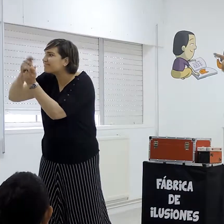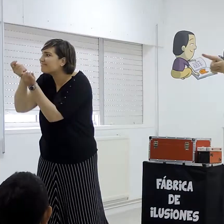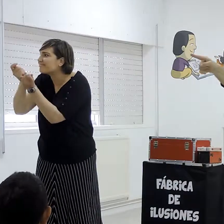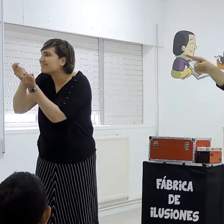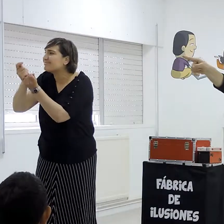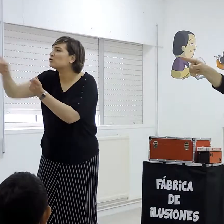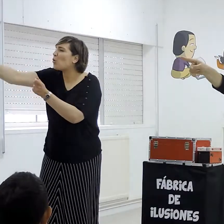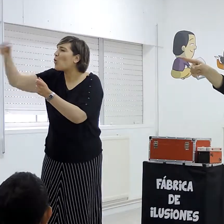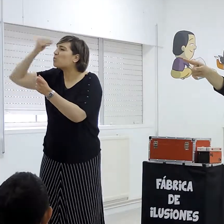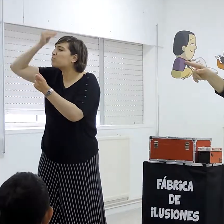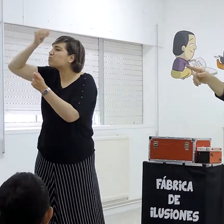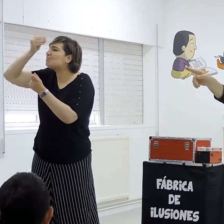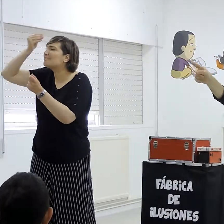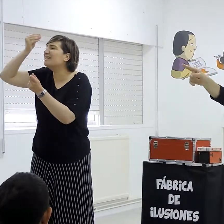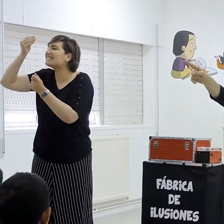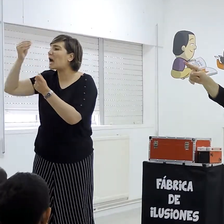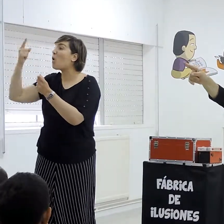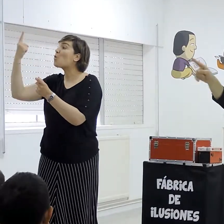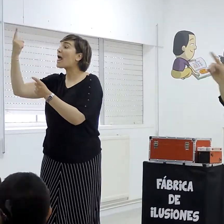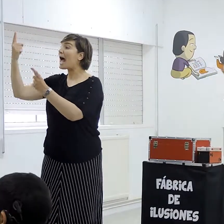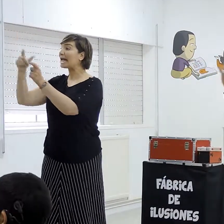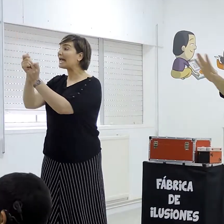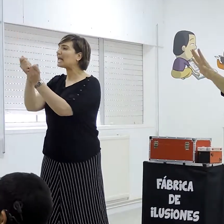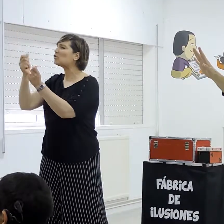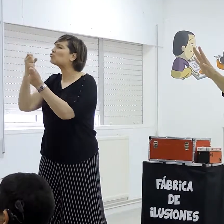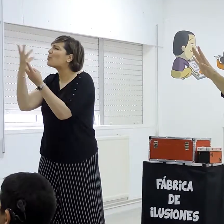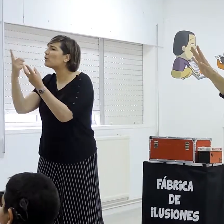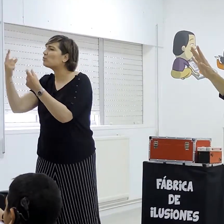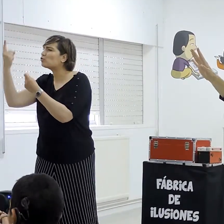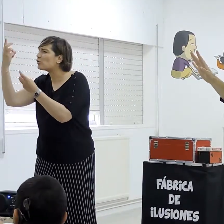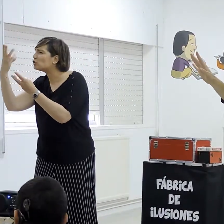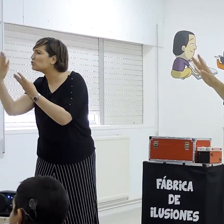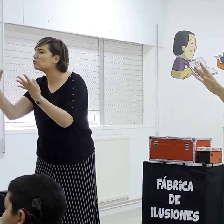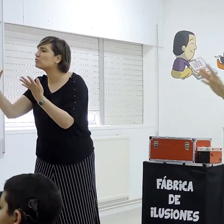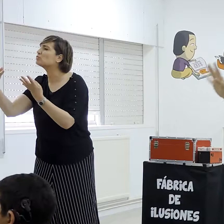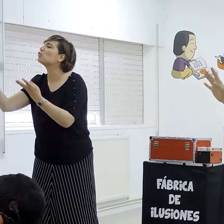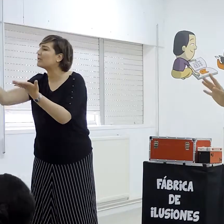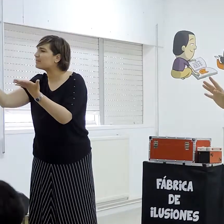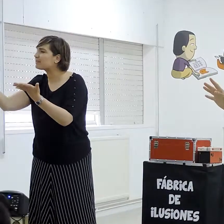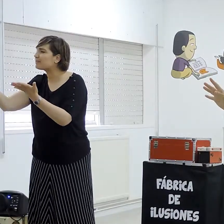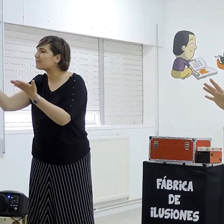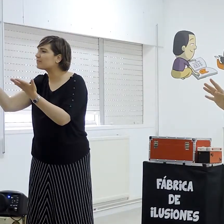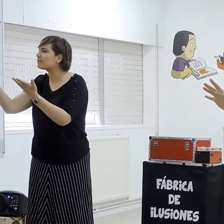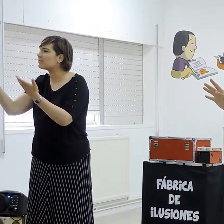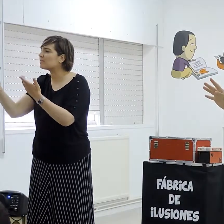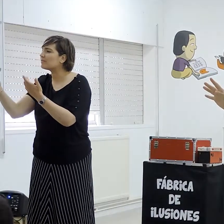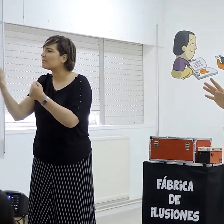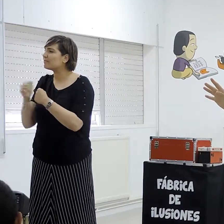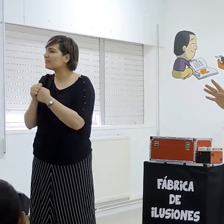Vas a pensar en una carta. Un número, di un número que tú quieras. ¿Qué número quieres?